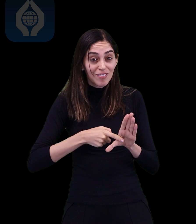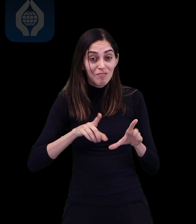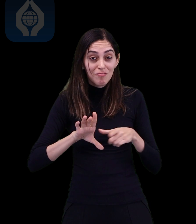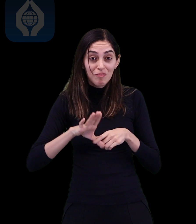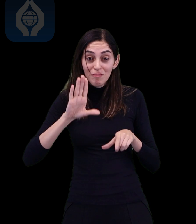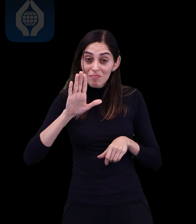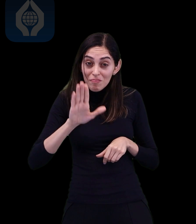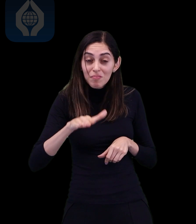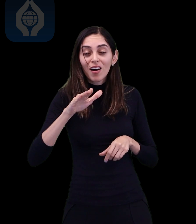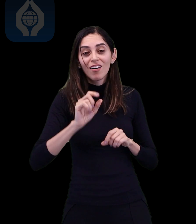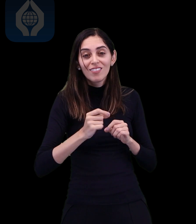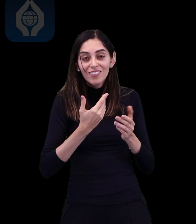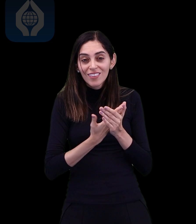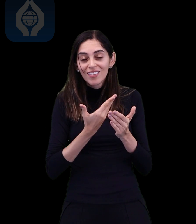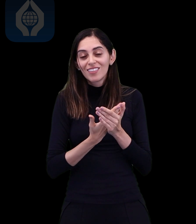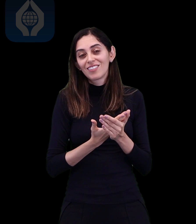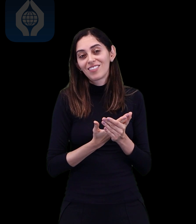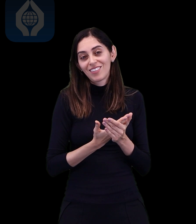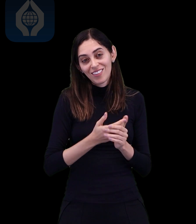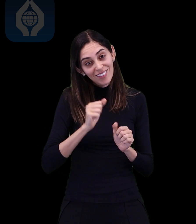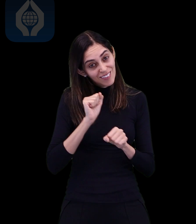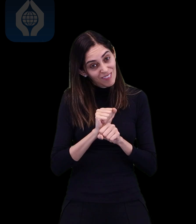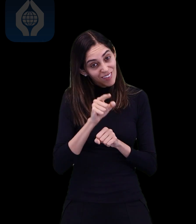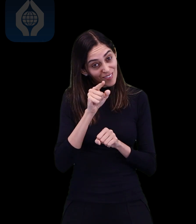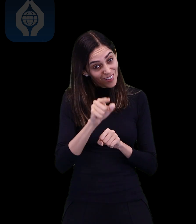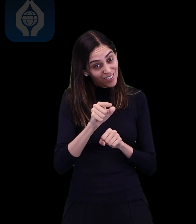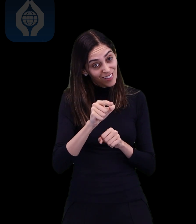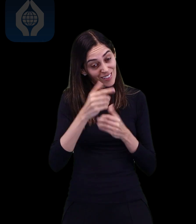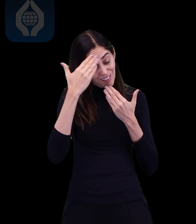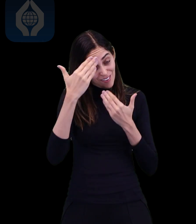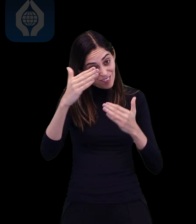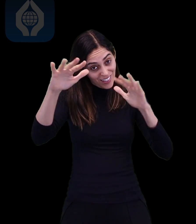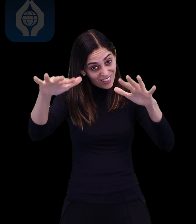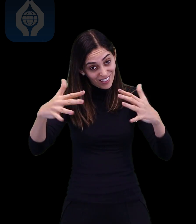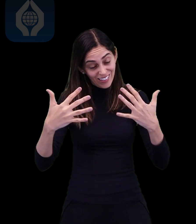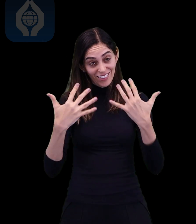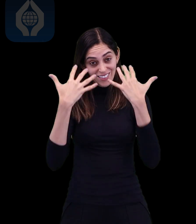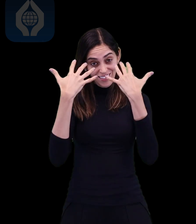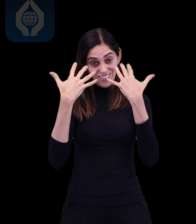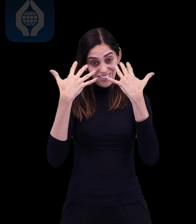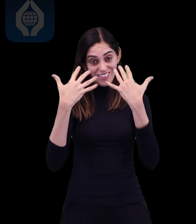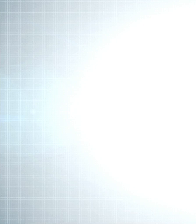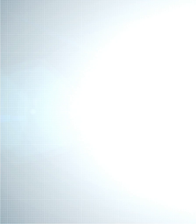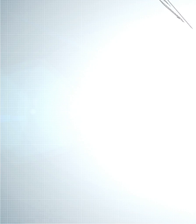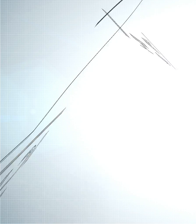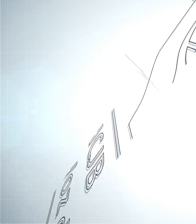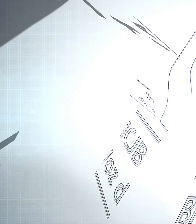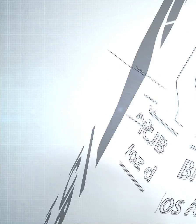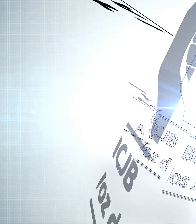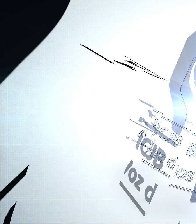ou na nossa 40ª lição. Até lá e muito obrigado pela atenção.